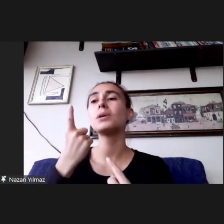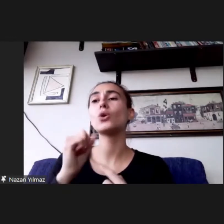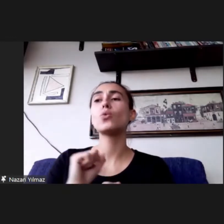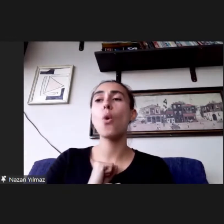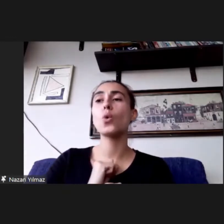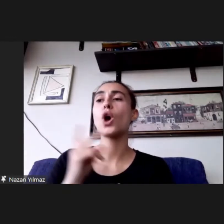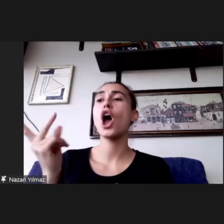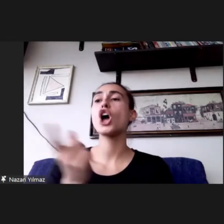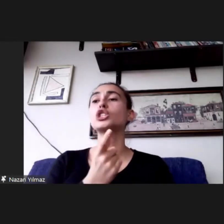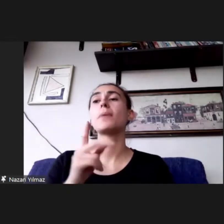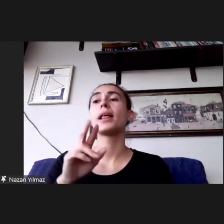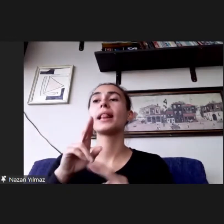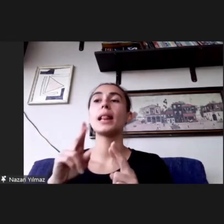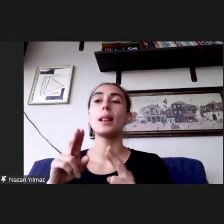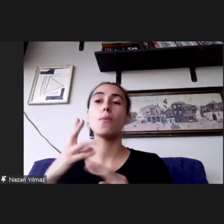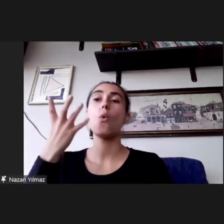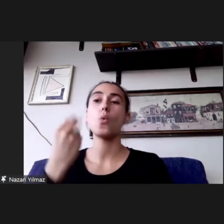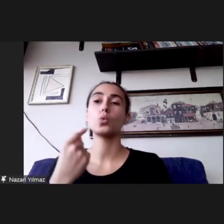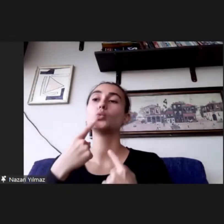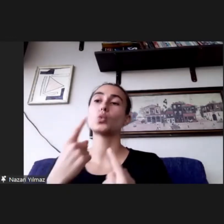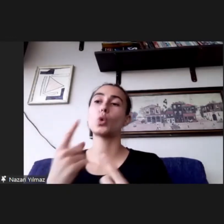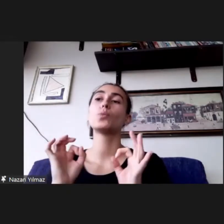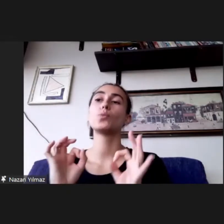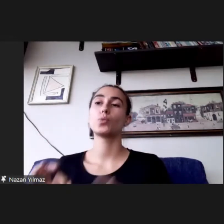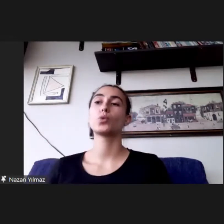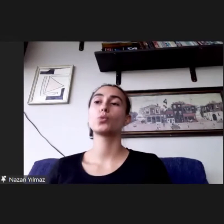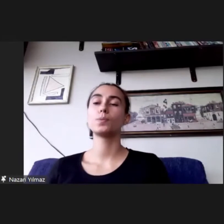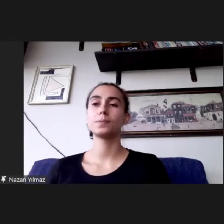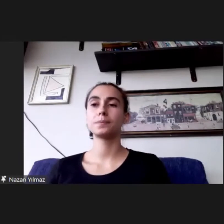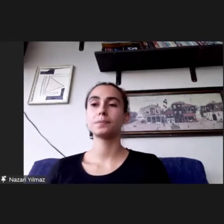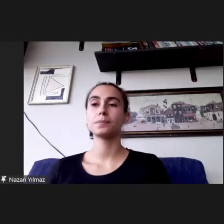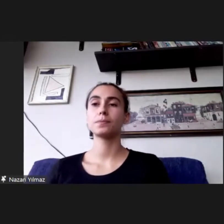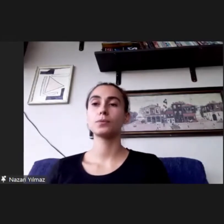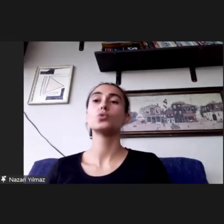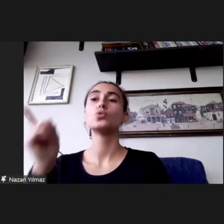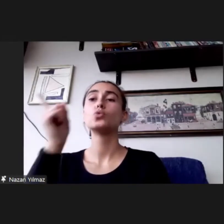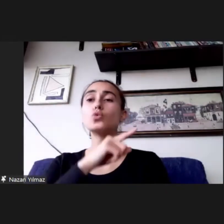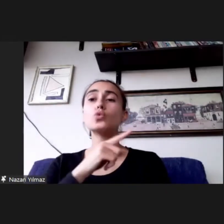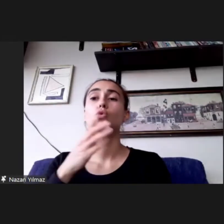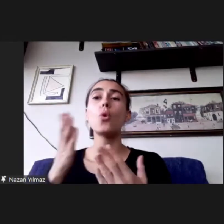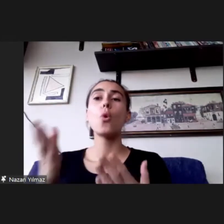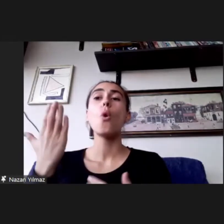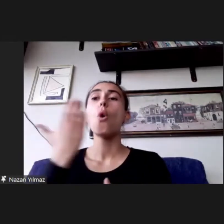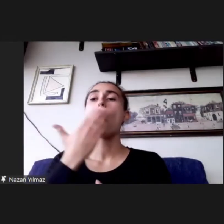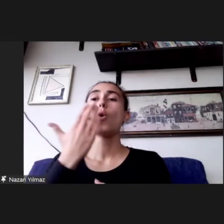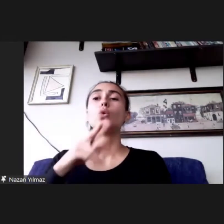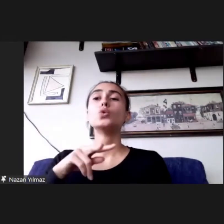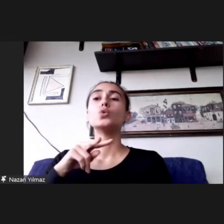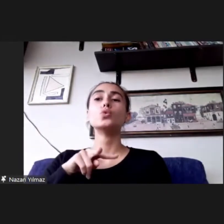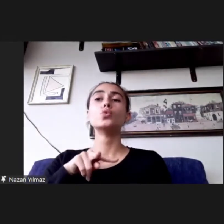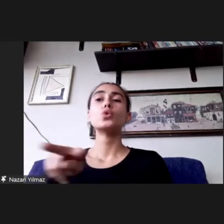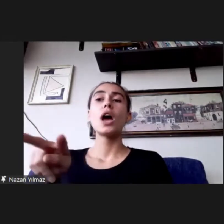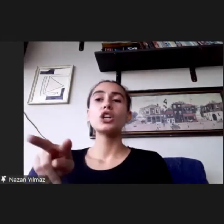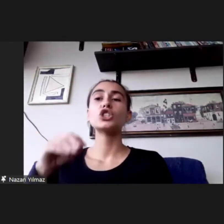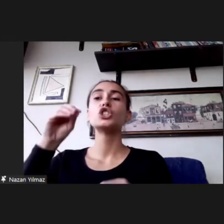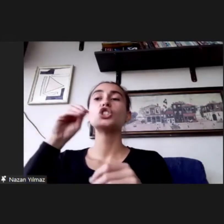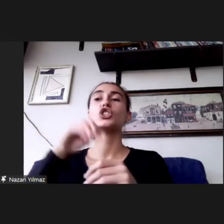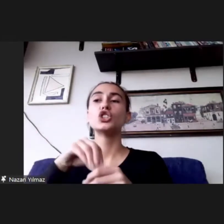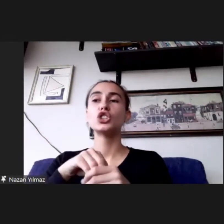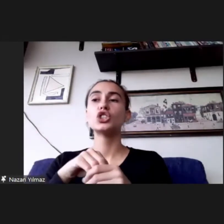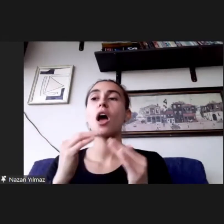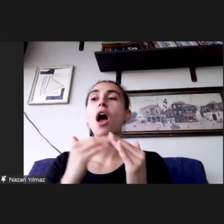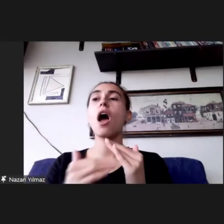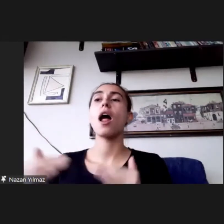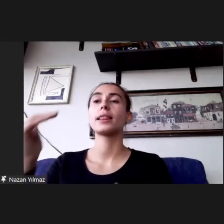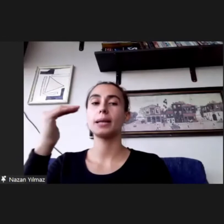kaçınma hallerinin söz konusu olduğunu söyleyebiliriz. Çünkü genellikle okuldaki süreçlerin kapsayıcılığının